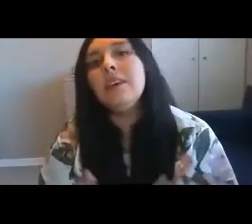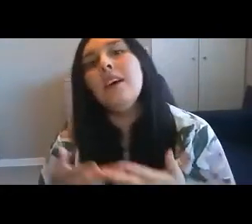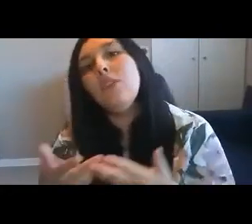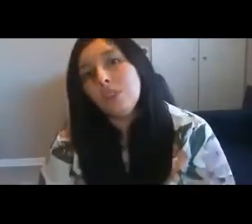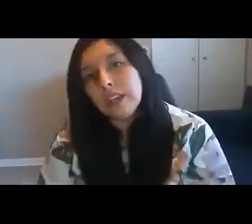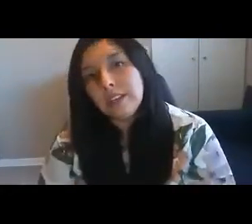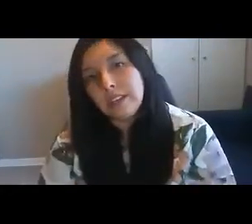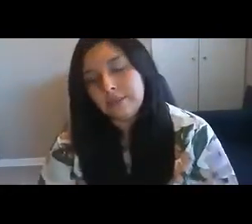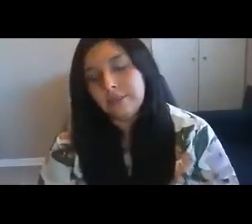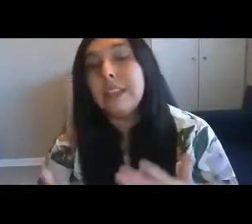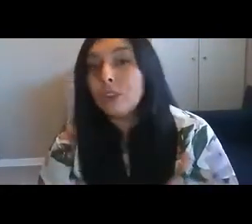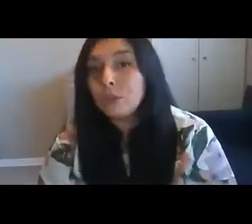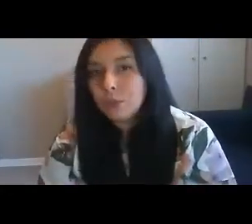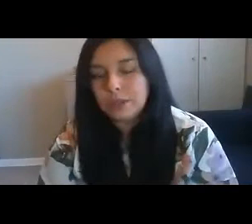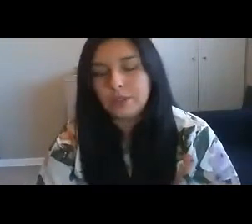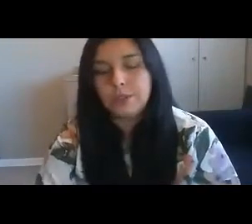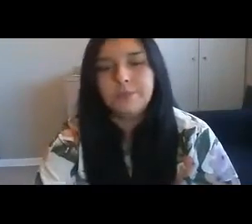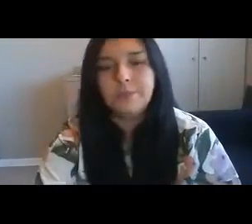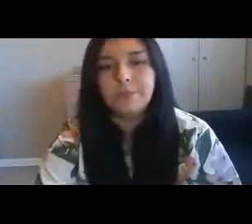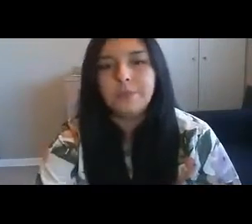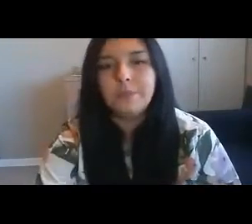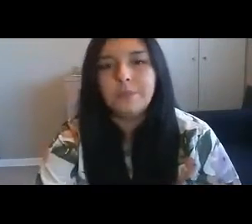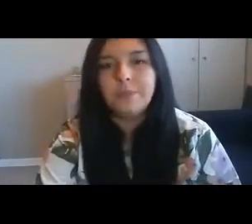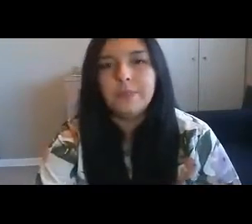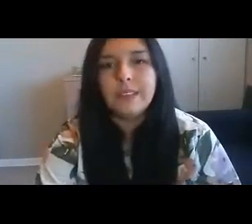discapacidad o no la estén en estos momentos.